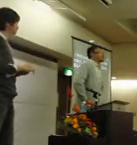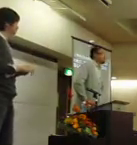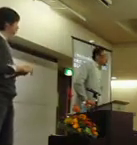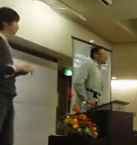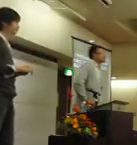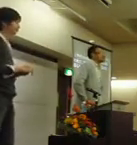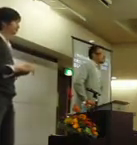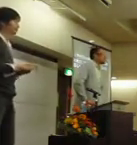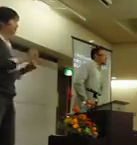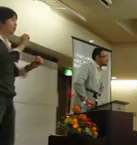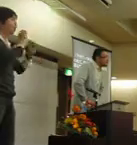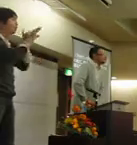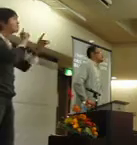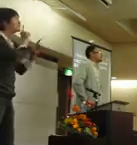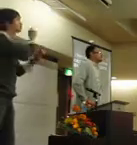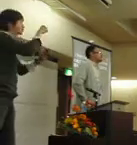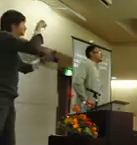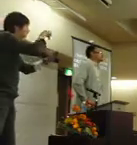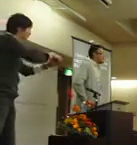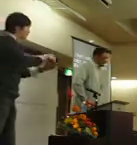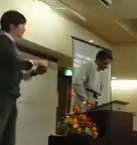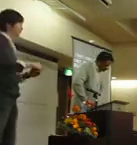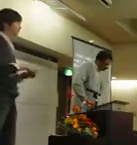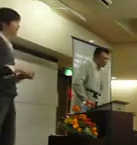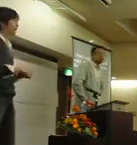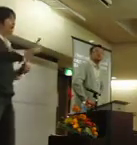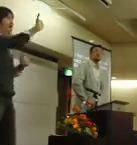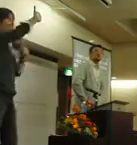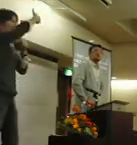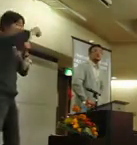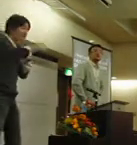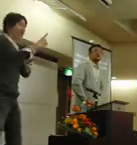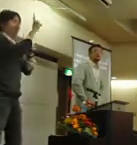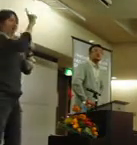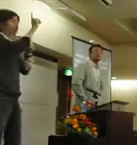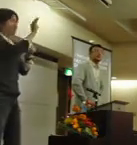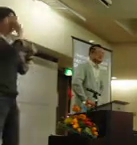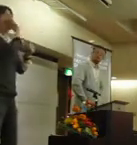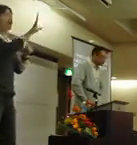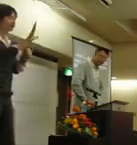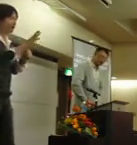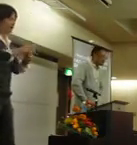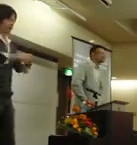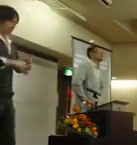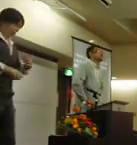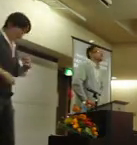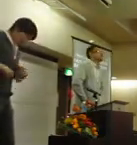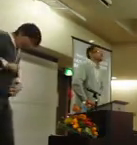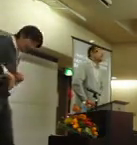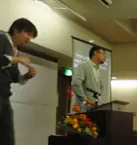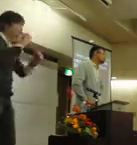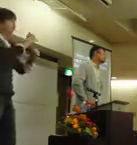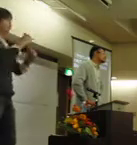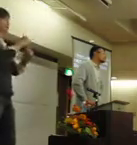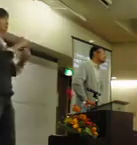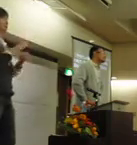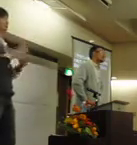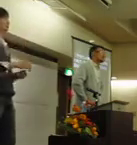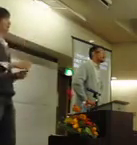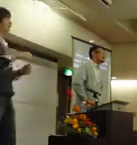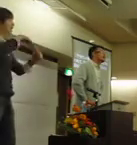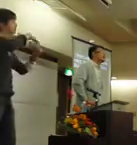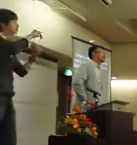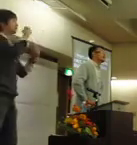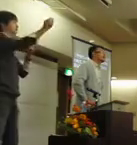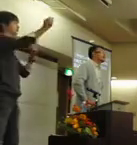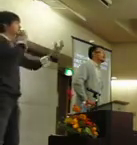言うコメントの中に、謝罪の一つもなかったのは悔しいことです。結局人はね、その